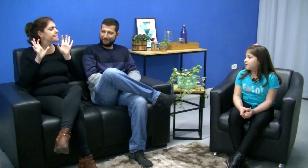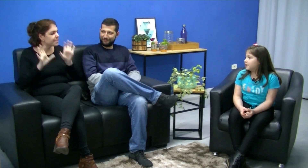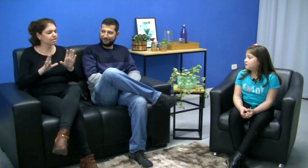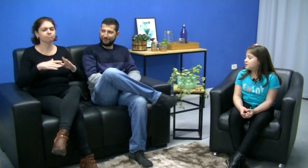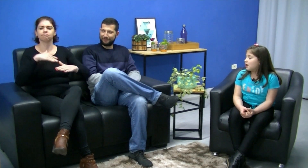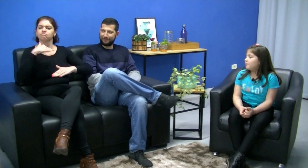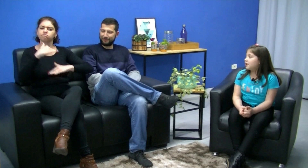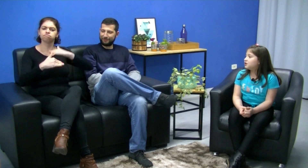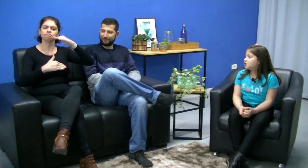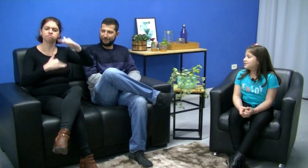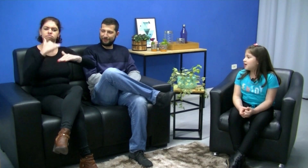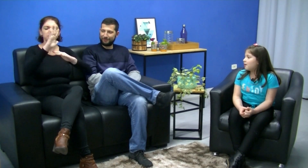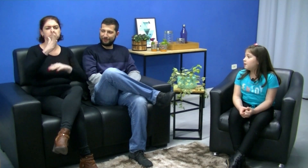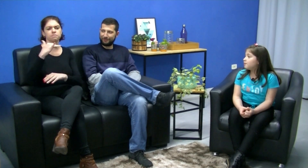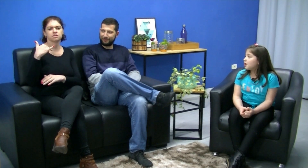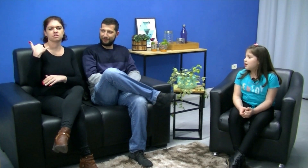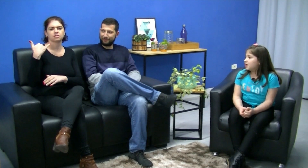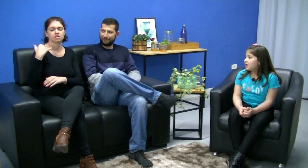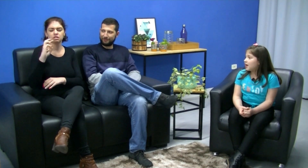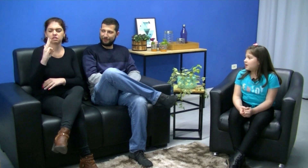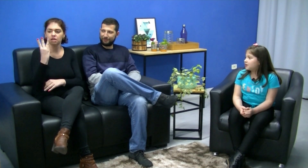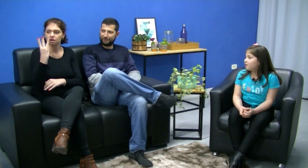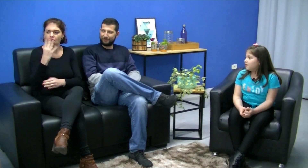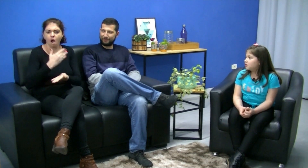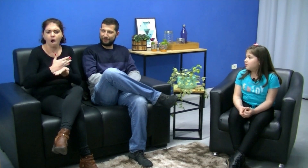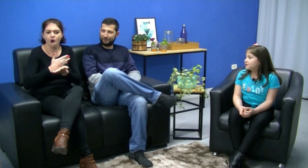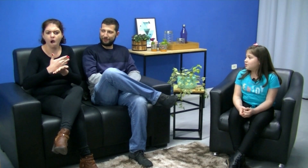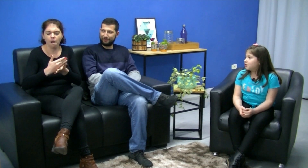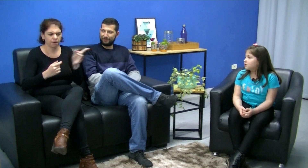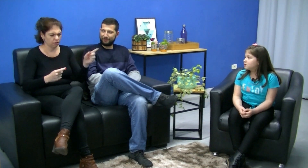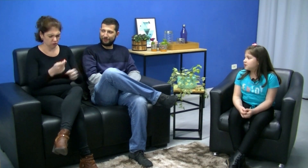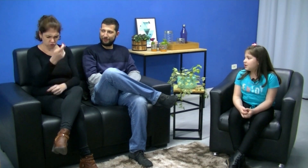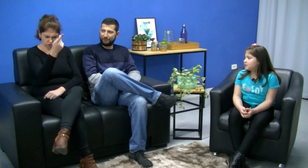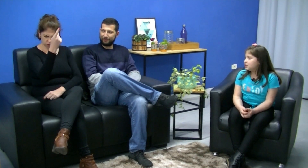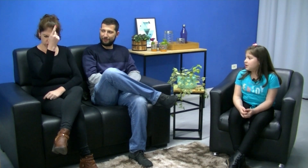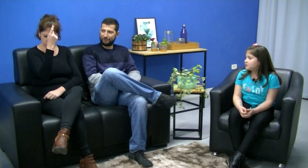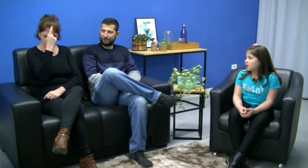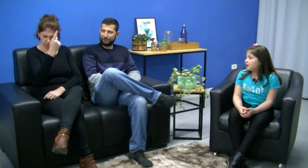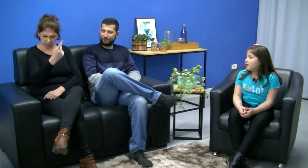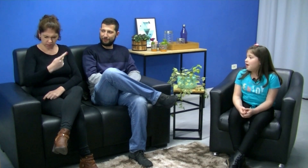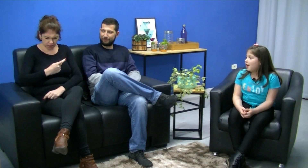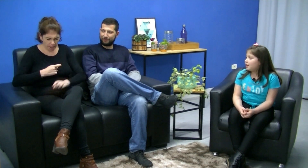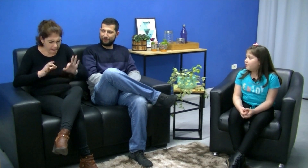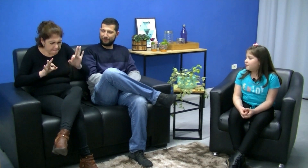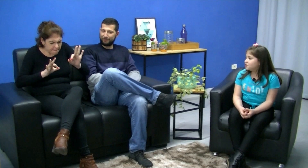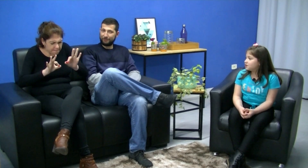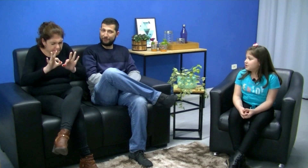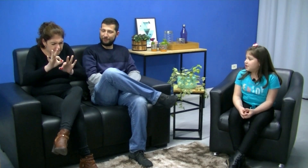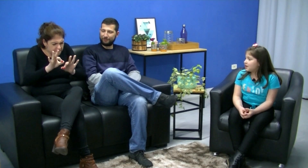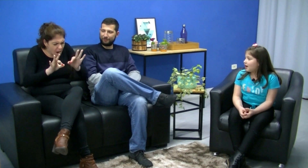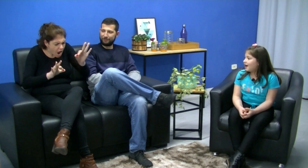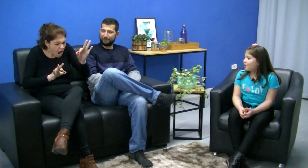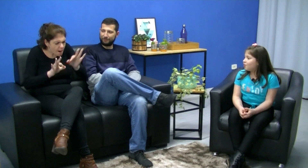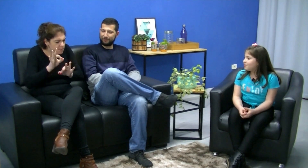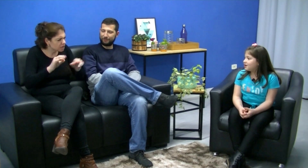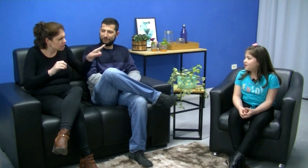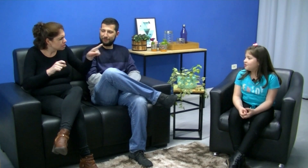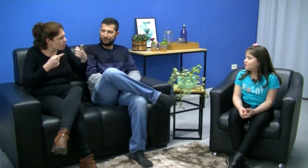andando, sabe? Ela já sabe quem é que tá vindo. Mas quando os 3 aninhos, ela foi sozinha,